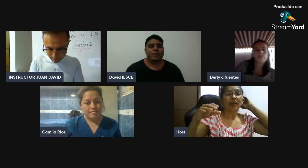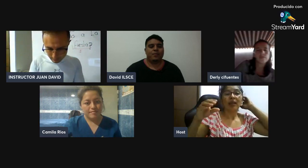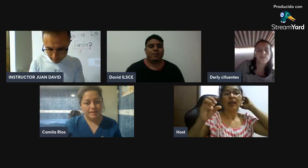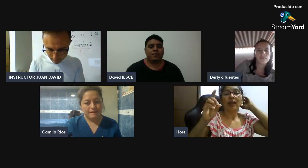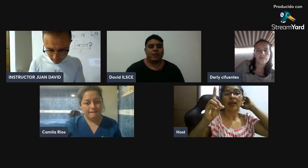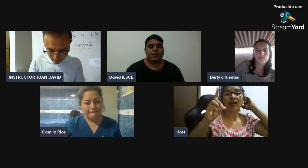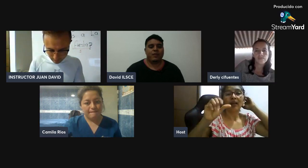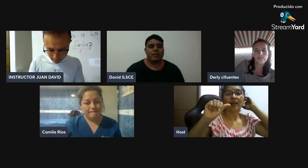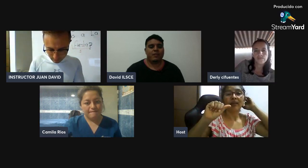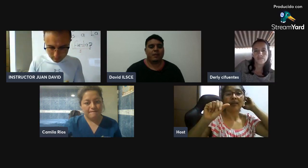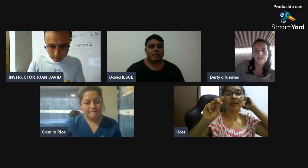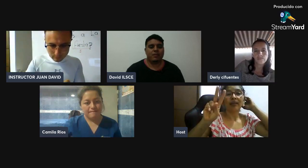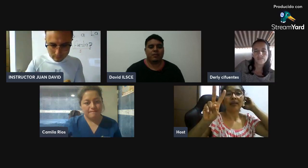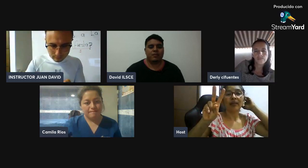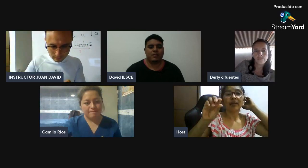creo que se me perdió